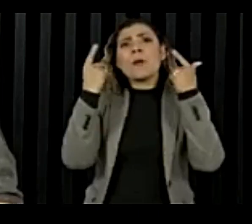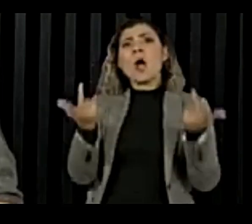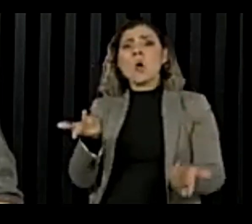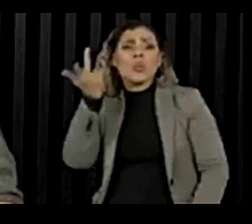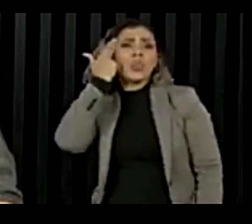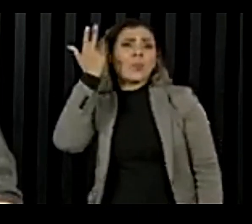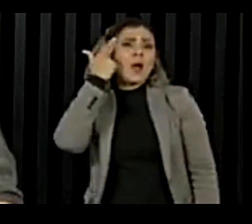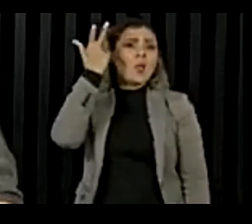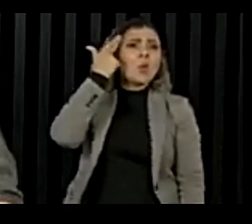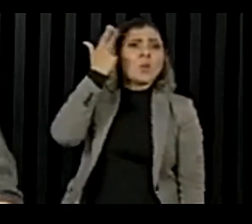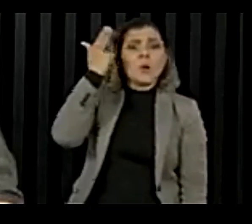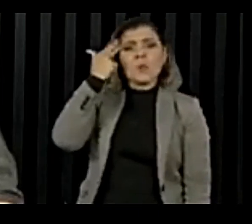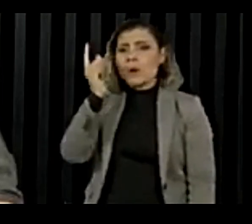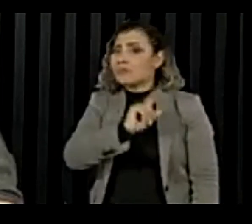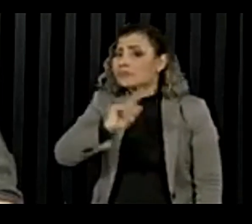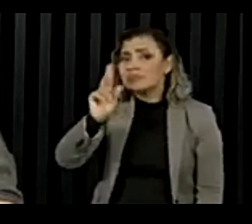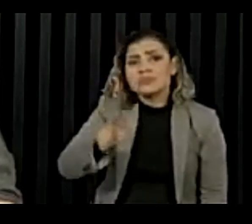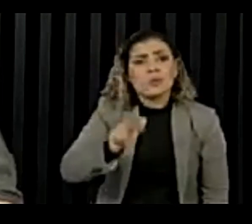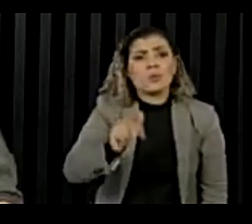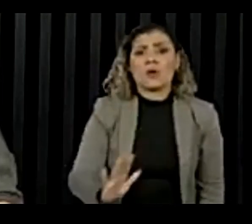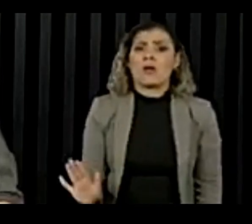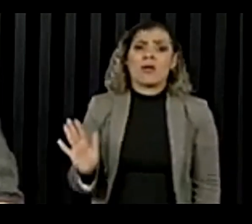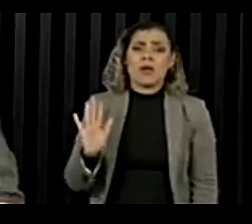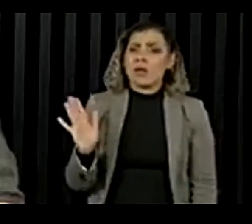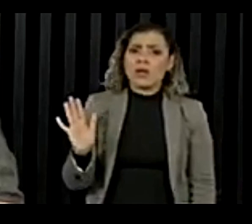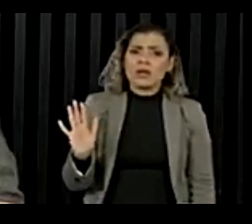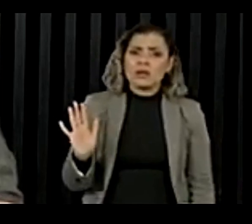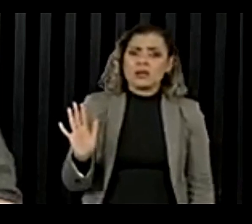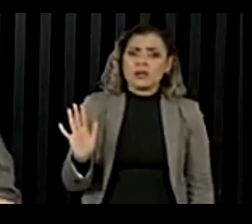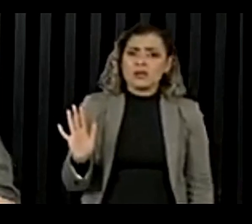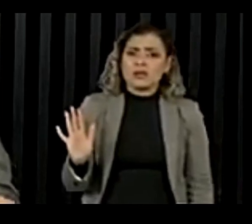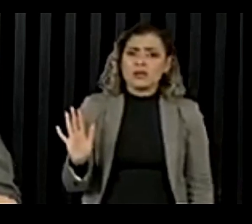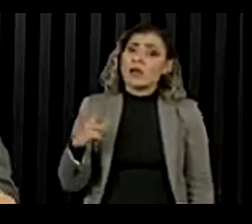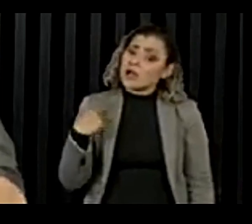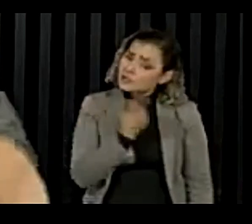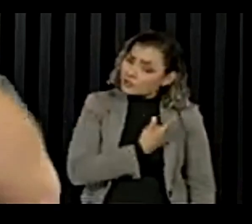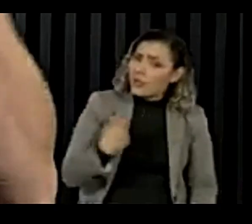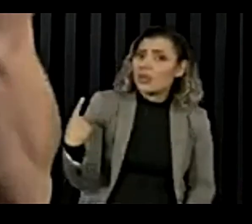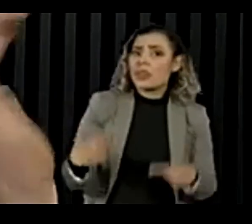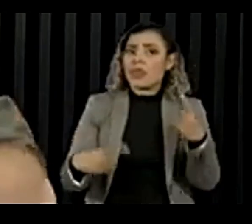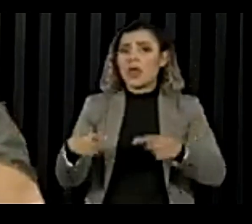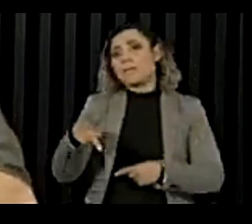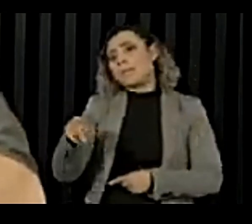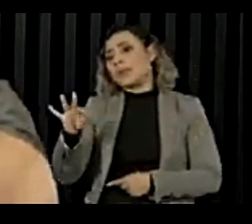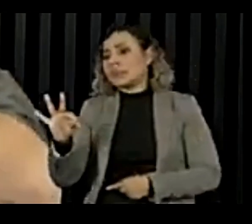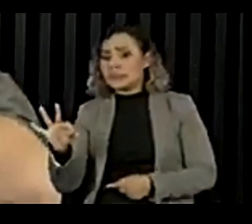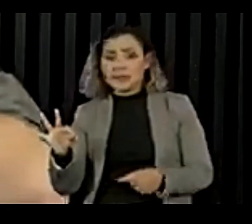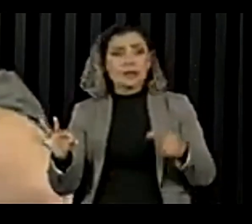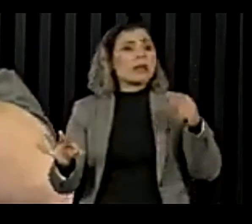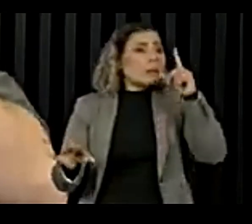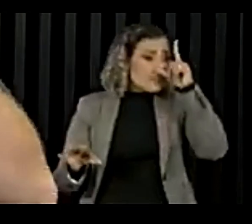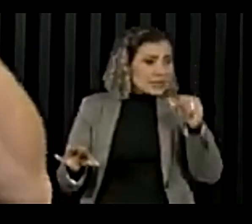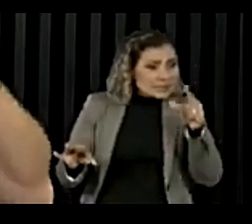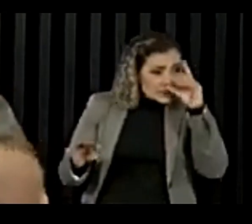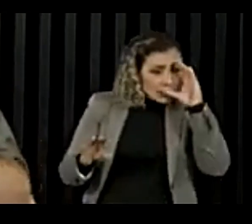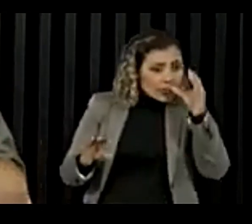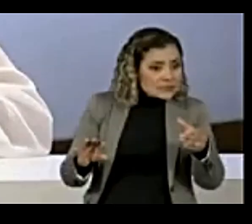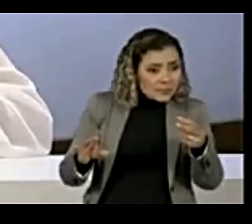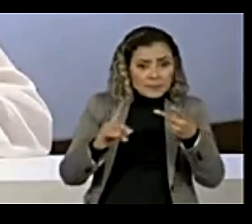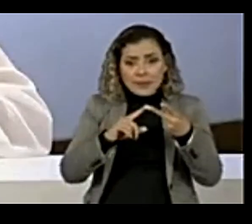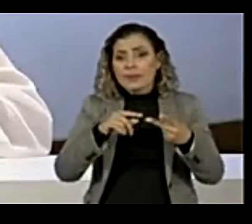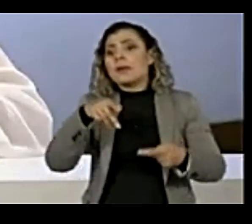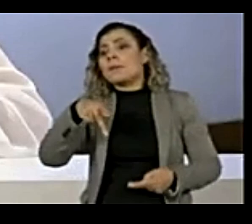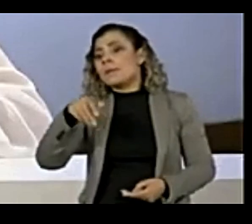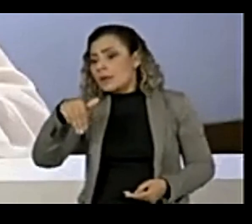que acontece. Isso não é um lado. O lado existe quando a gente estava debatendo PT, PSDB ou PMDB ou tudo